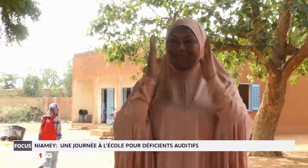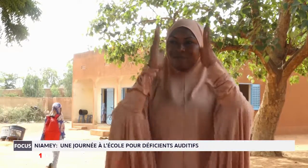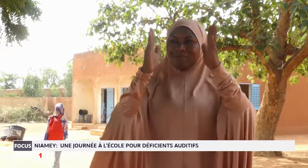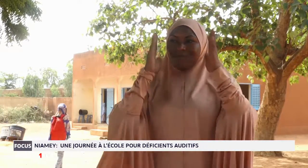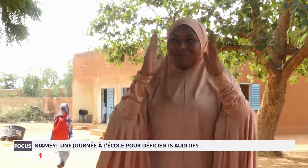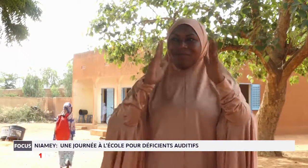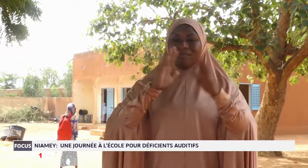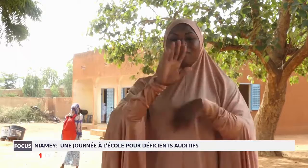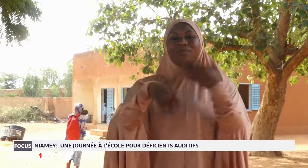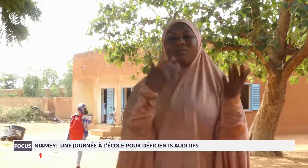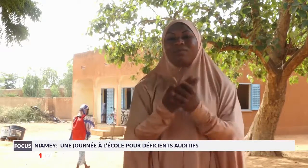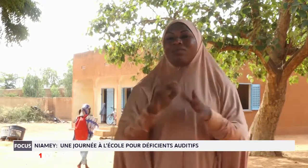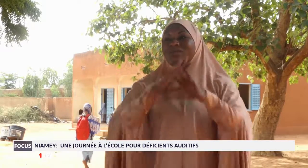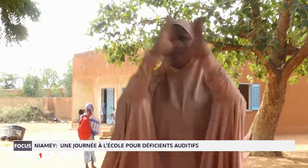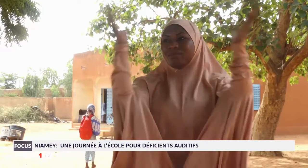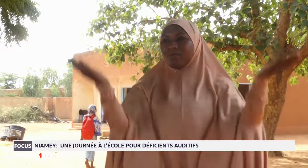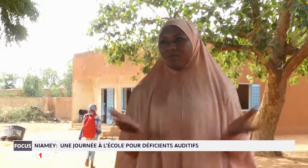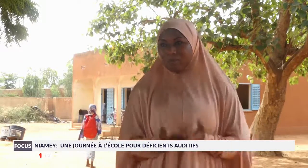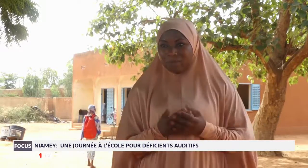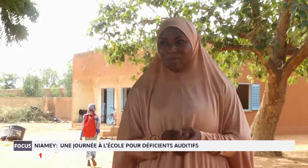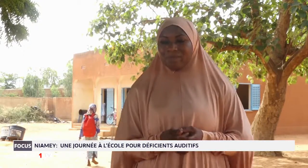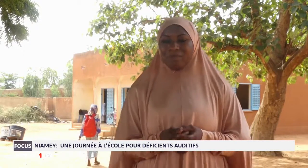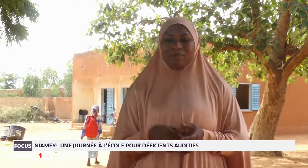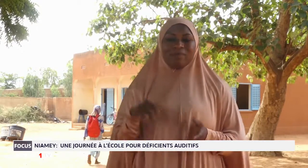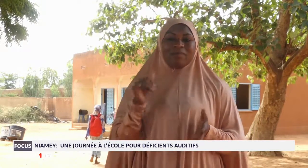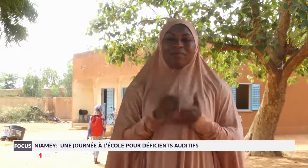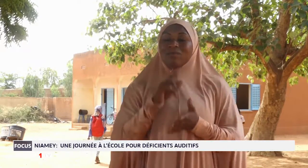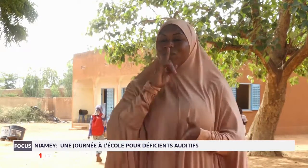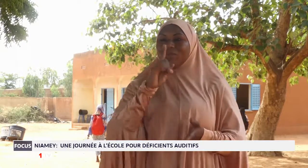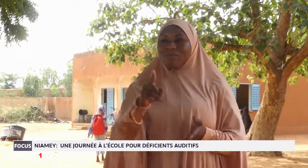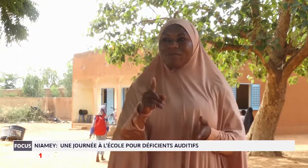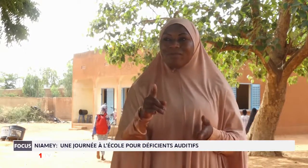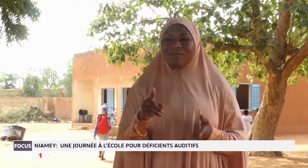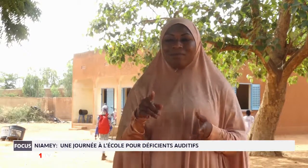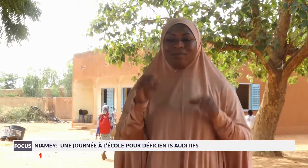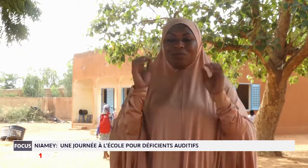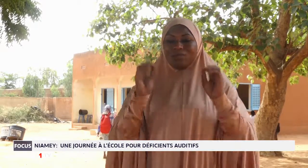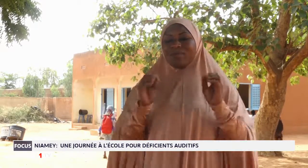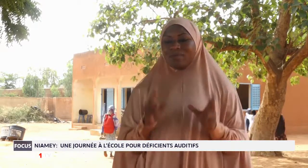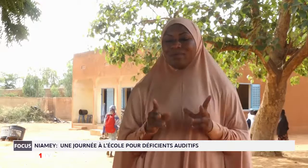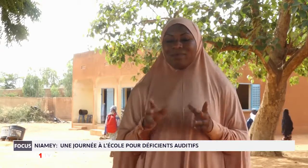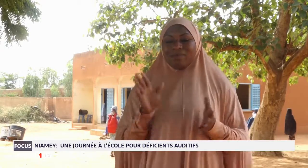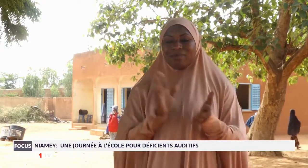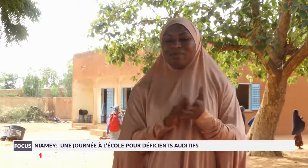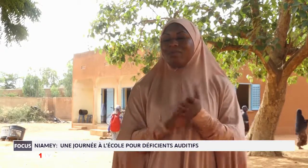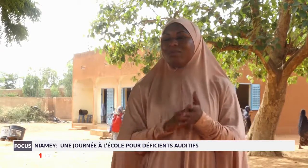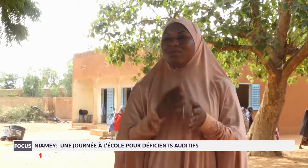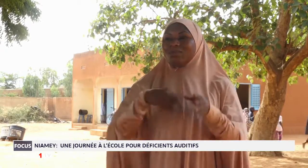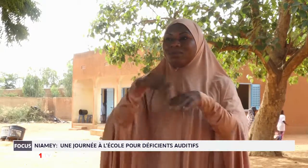Pour le sourd, le langage des signes représente la langue maternelle ainsi que son identité culturelle. Or, ce dernier vit dans une famille et dans une communauté